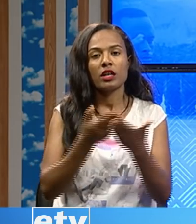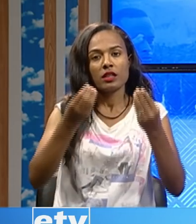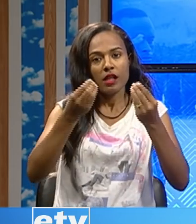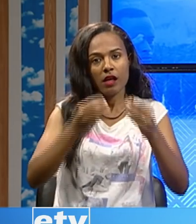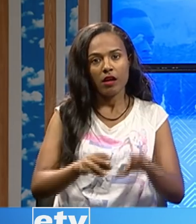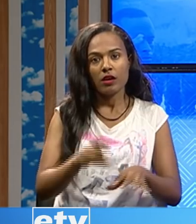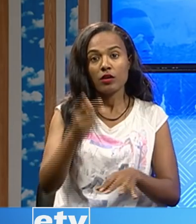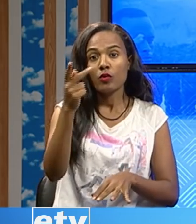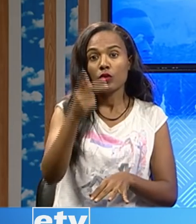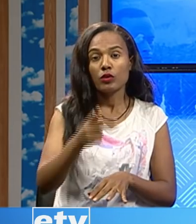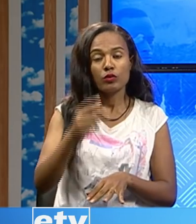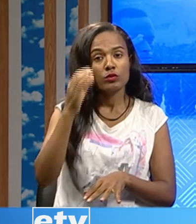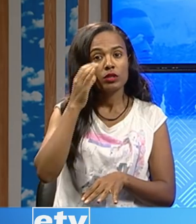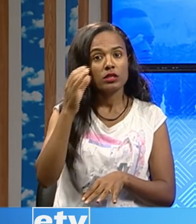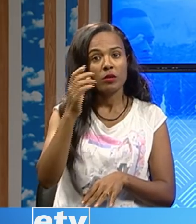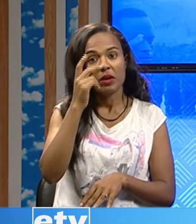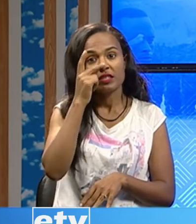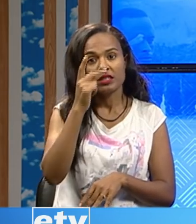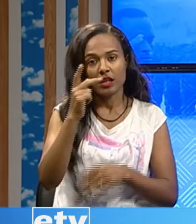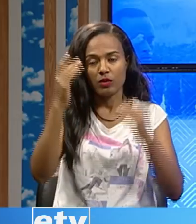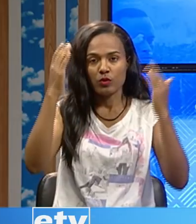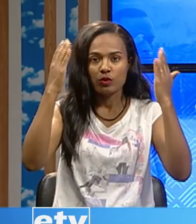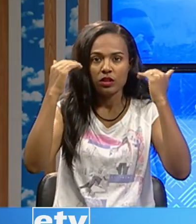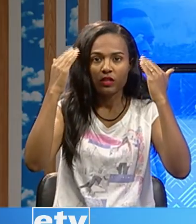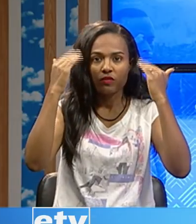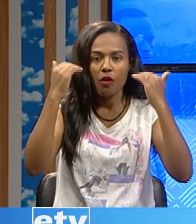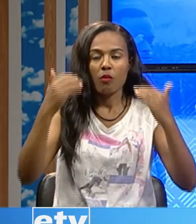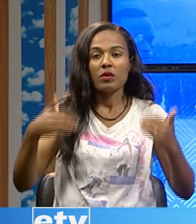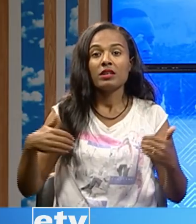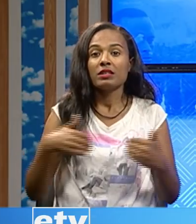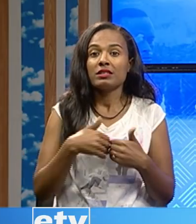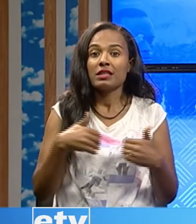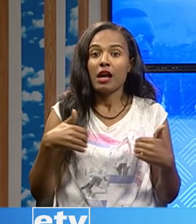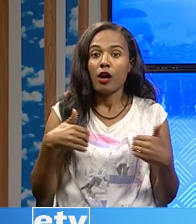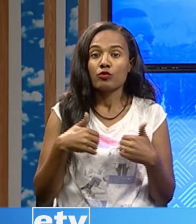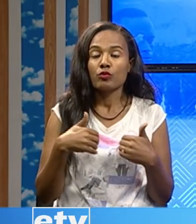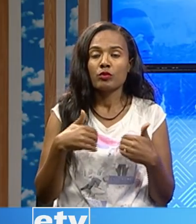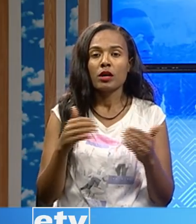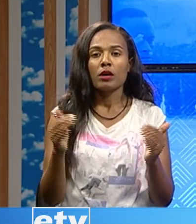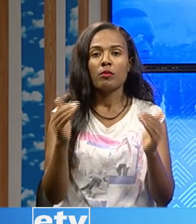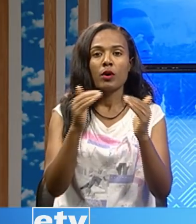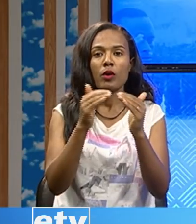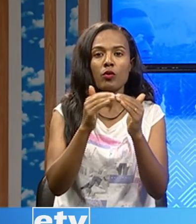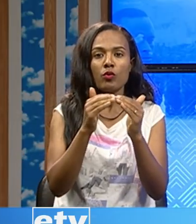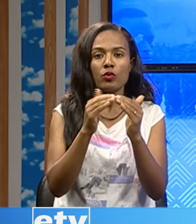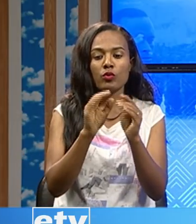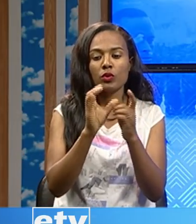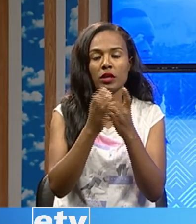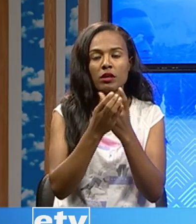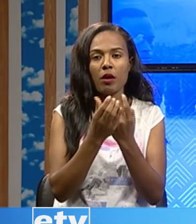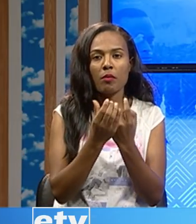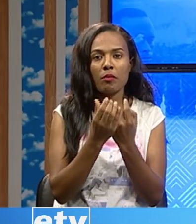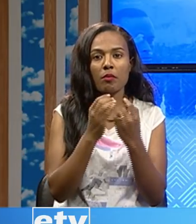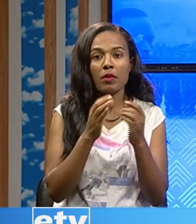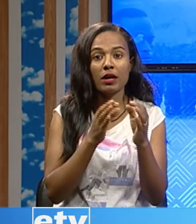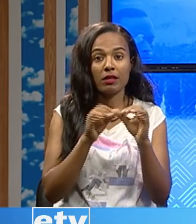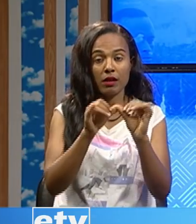ሁለቱንም ስትሰማና ስታይ ነው ተስፋውም ስጋቱም በኩል ኢንተርቴን ማድረግ የሚያስፈልገው።